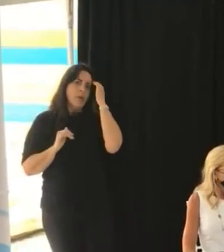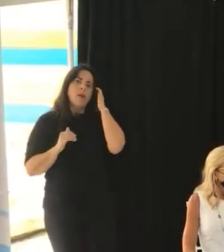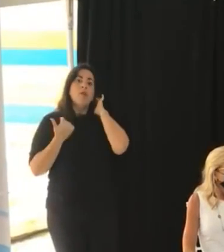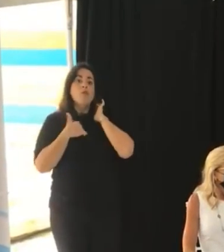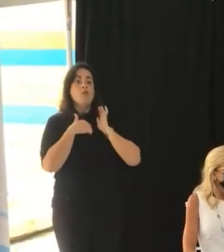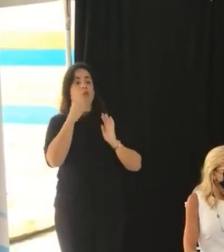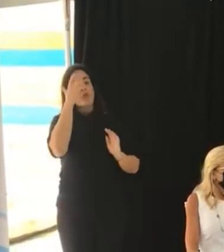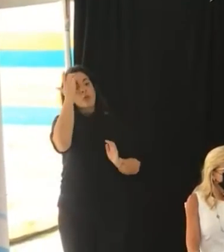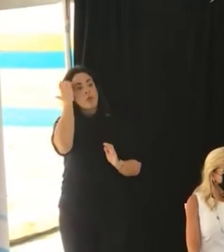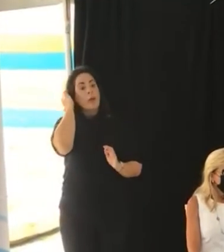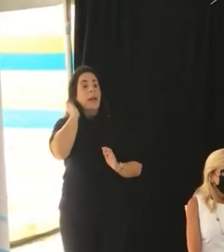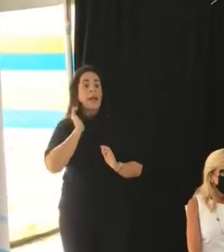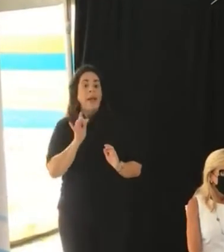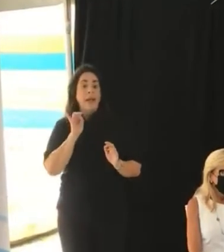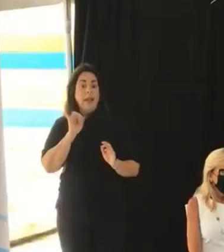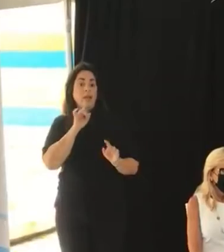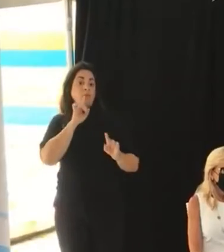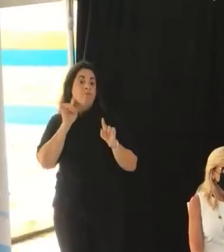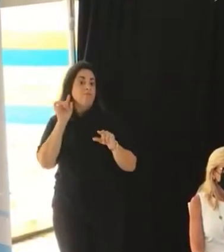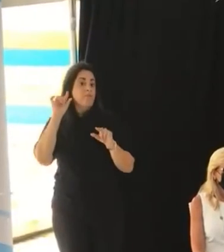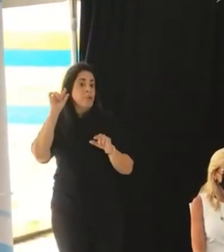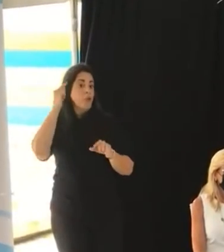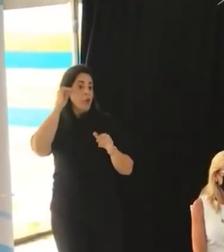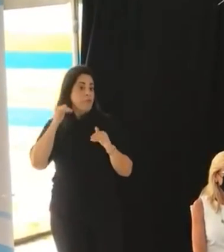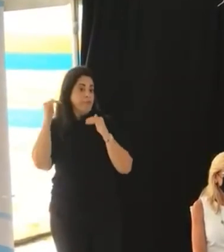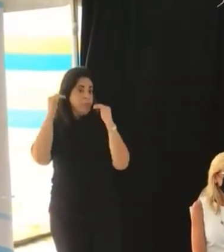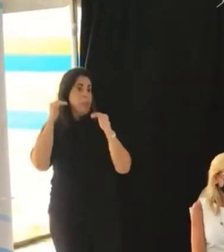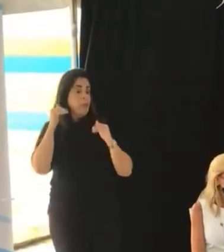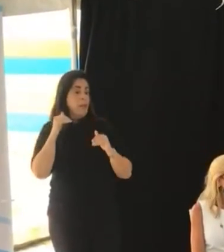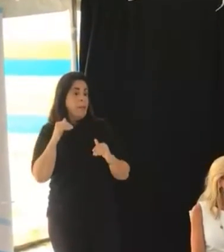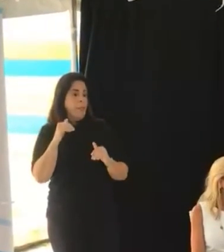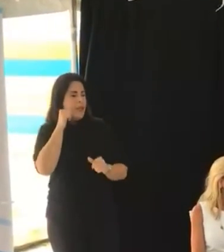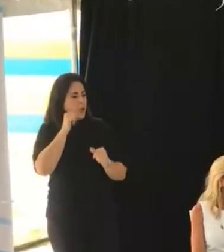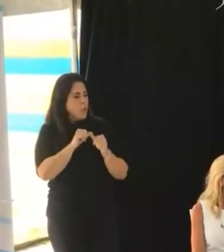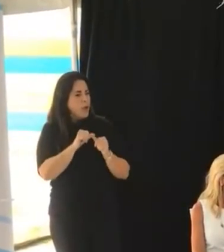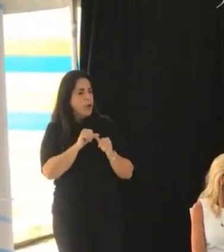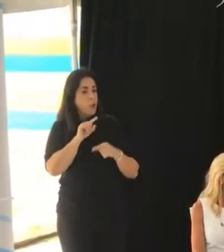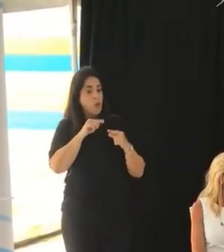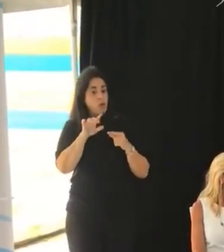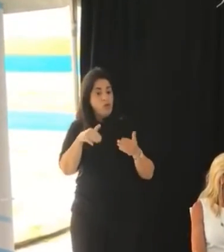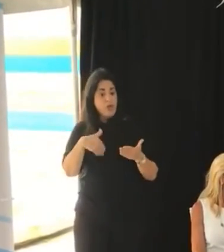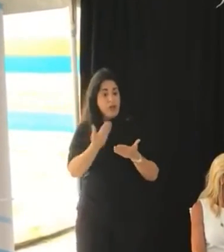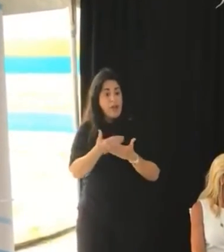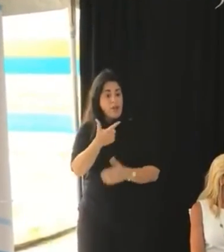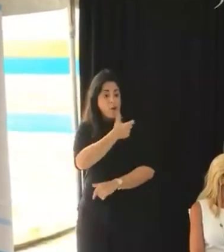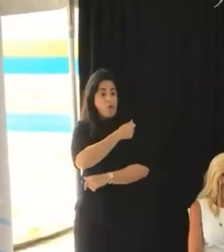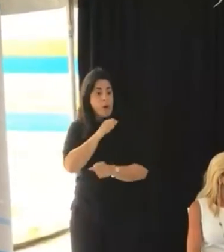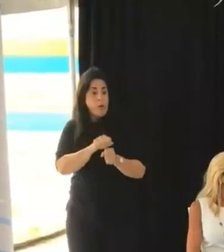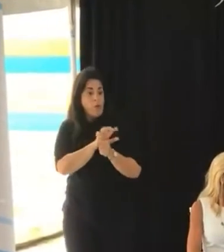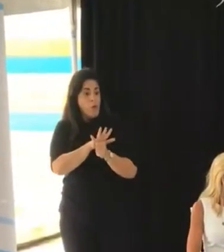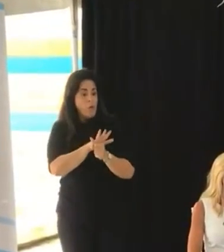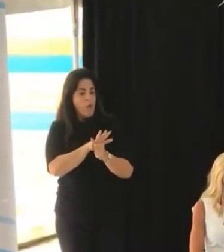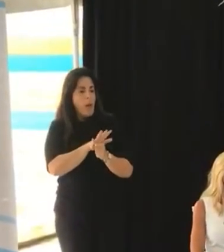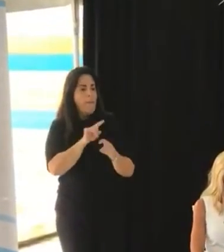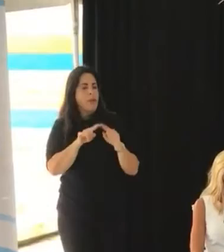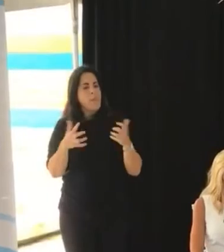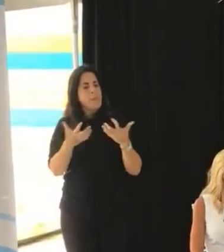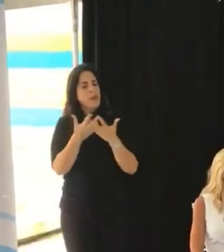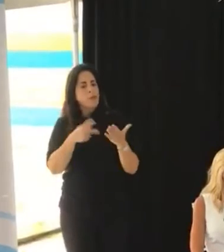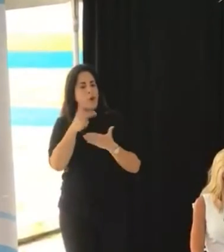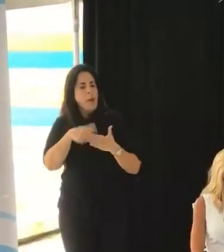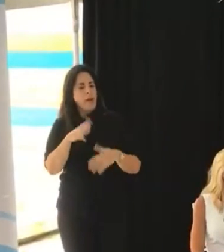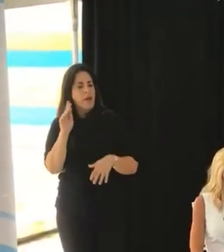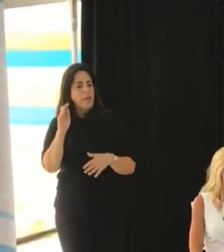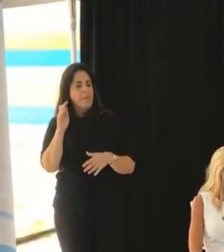estamos, recuerda que esta orden ejecutiva, esto es un programa que surge, ¿verdad? Cuando llega la vacuna del COVID, llega bajo unos programas federales, pero no